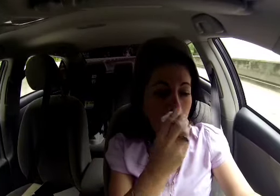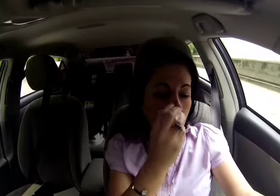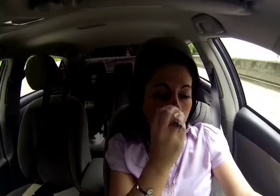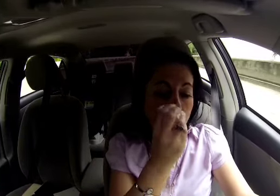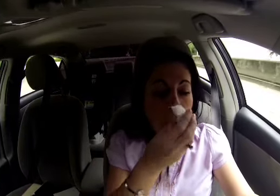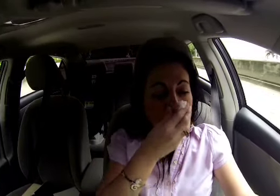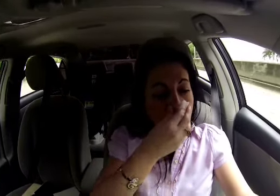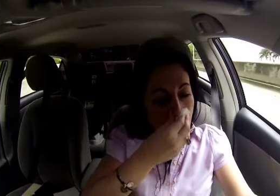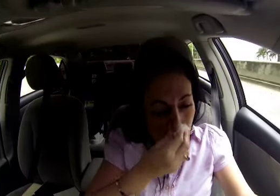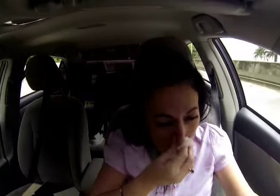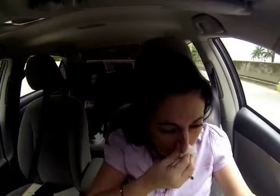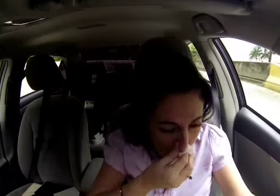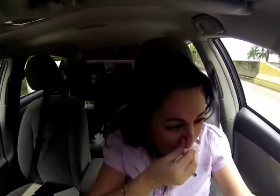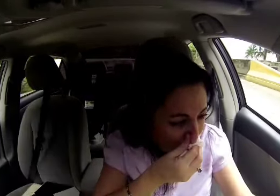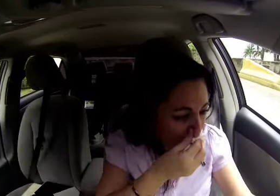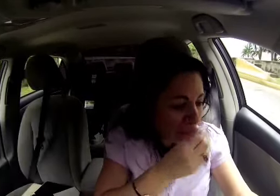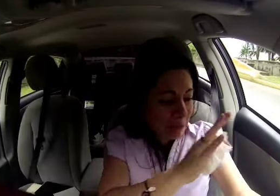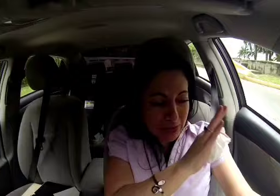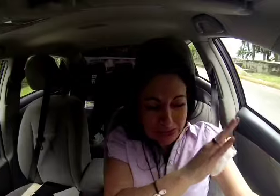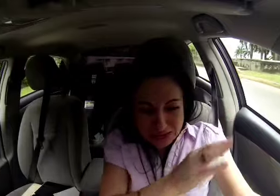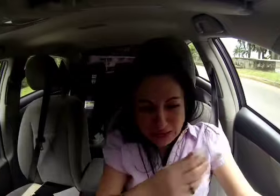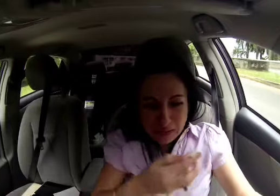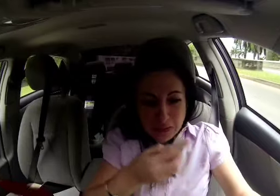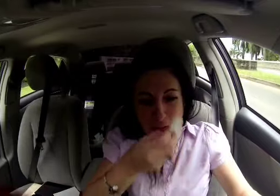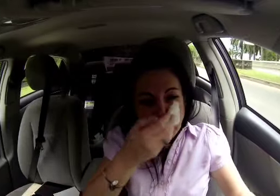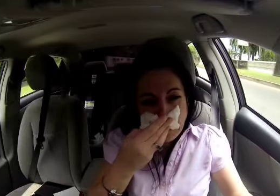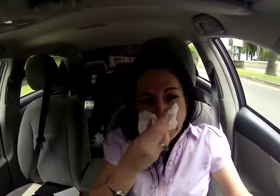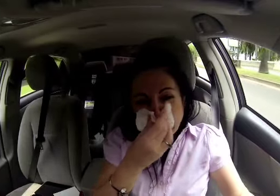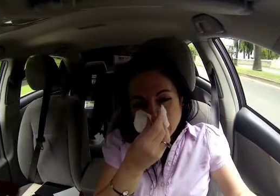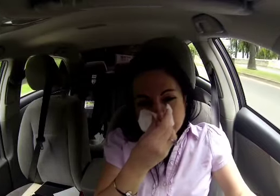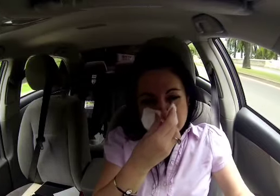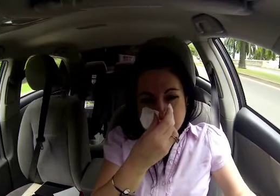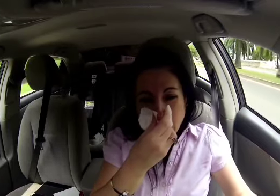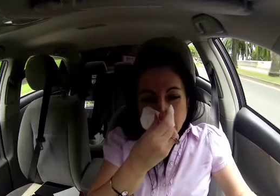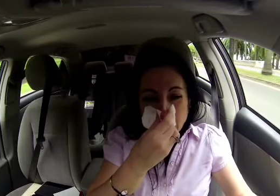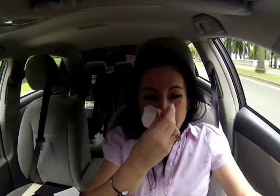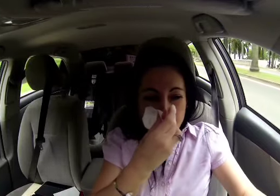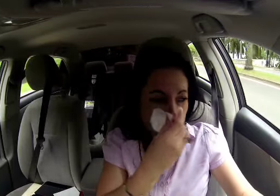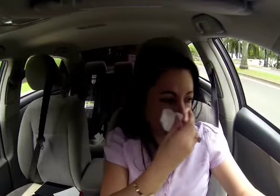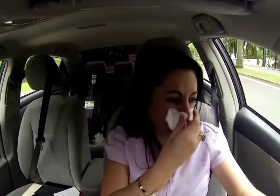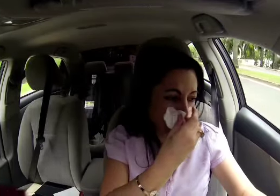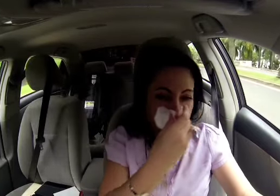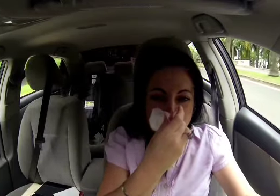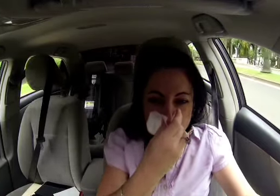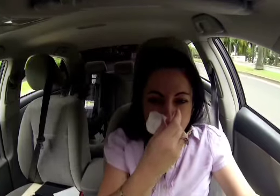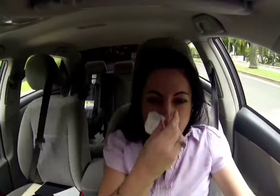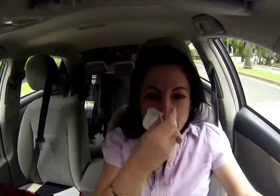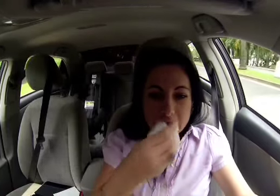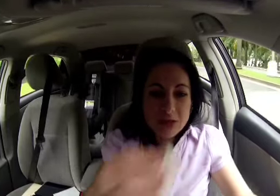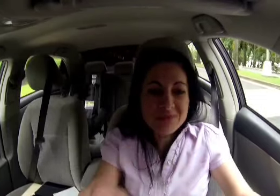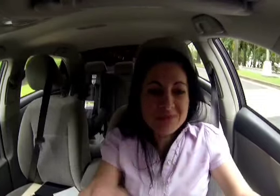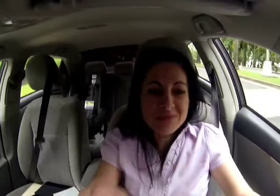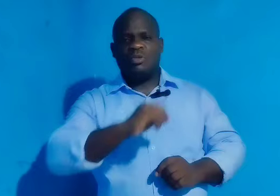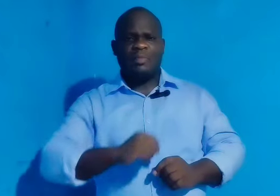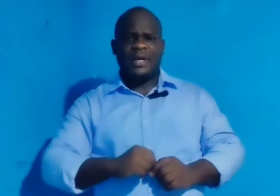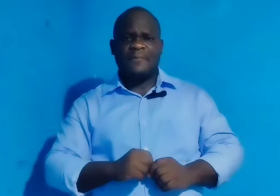Yupo mbae anai kwa zia mema Hakuna sababu ya kata tamaa Hakuna sababu ya kugopa